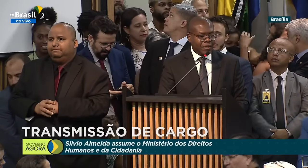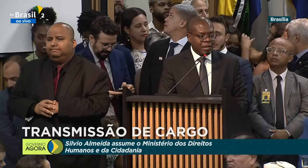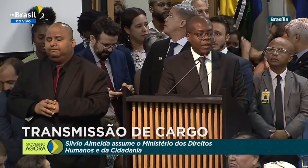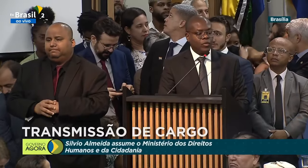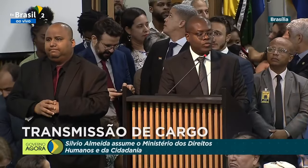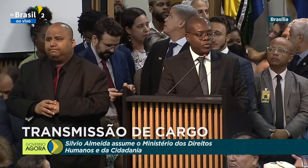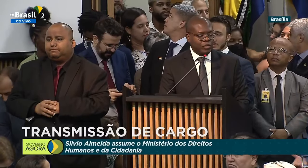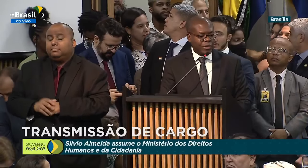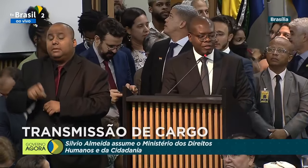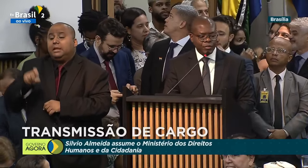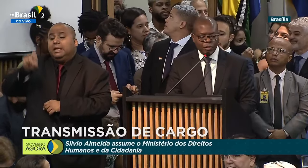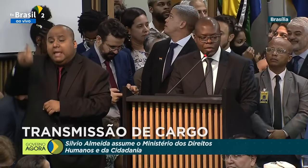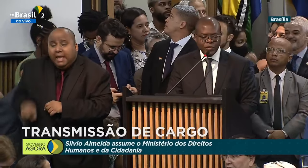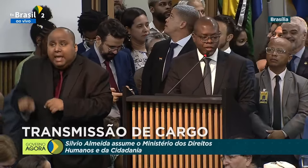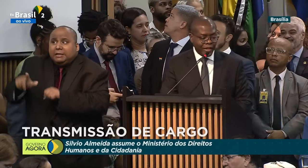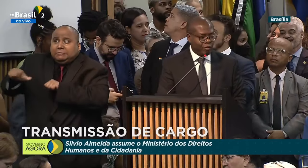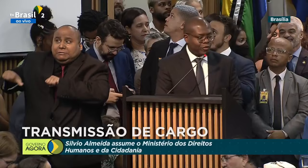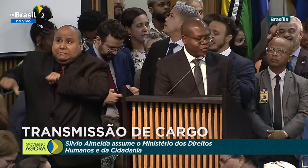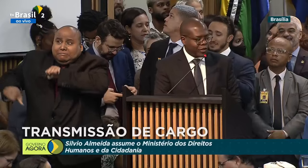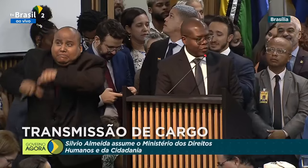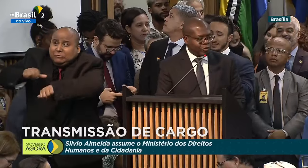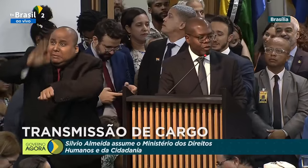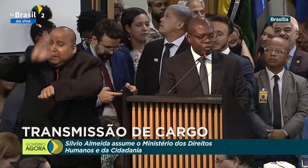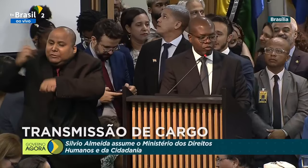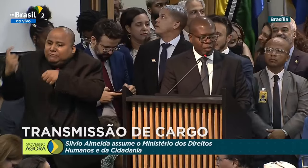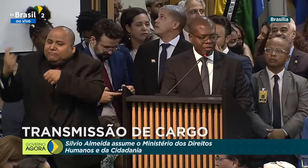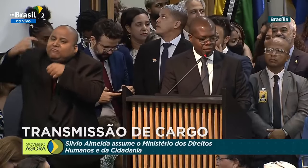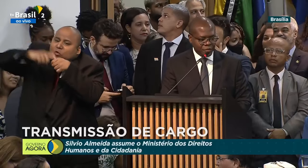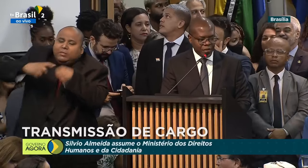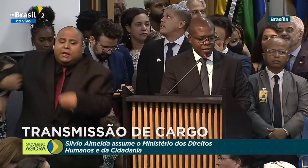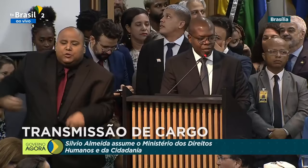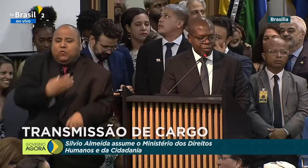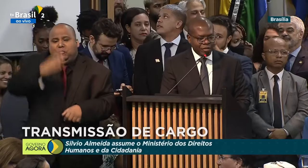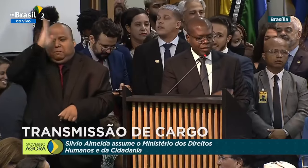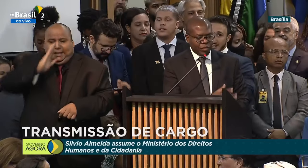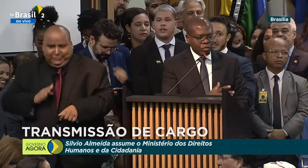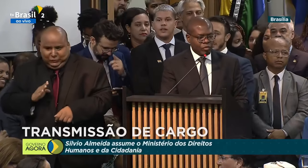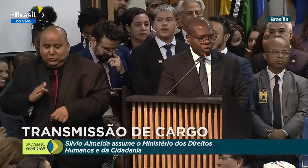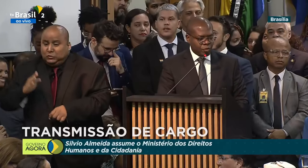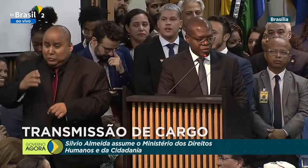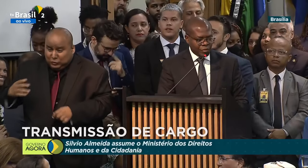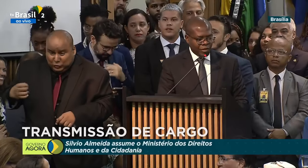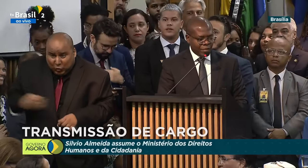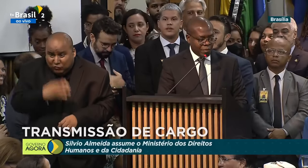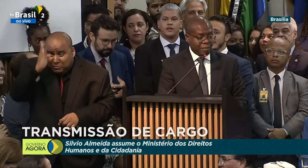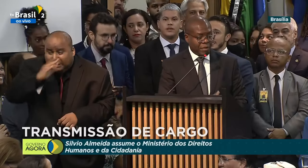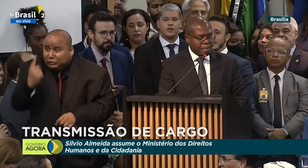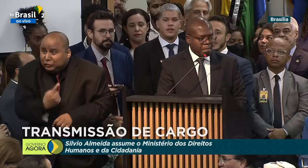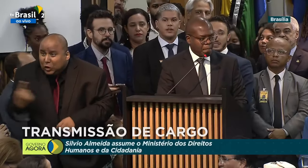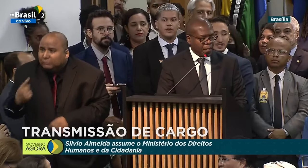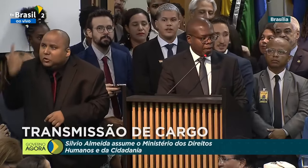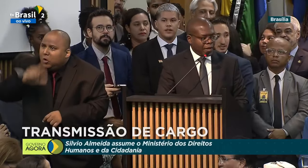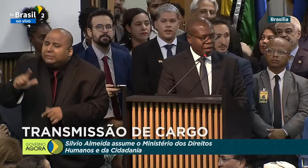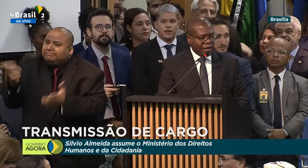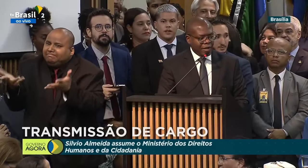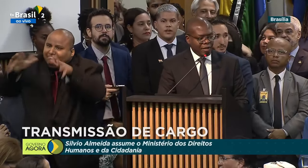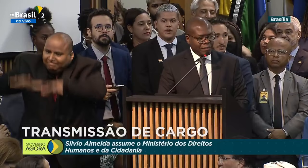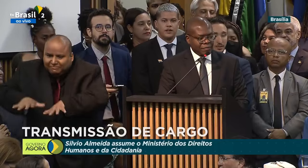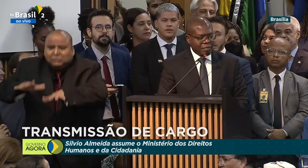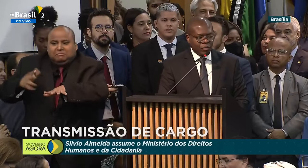de Reconstruir o Brasil mais reconstruir construir um novo Brasil um Brasil em que todos nós possamos caber